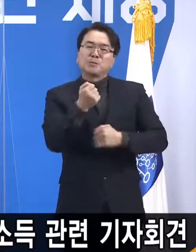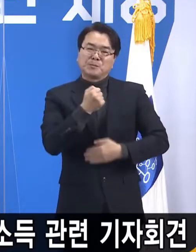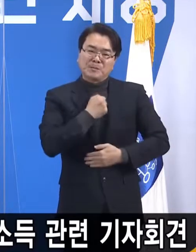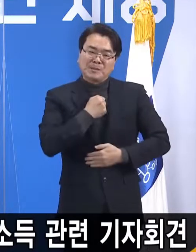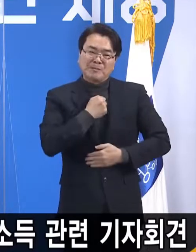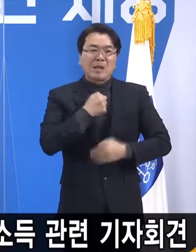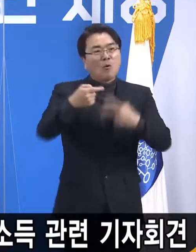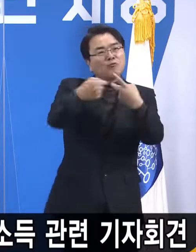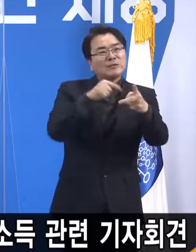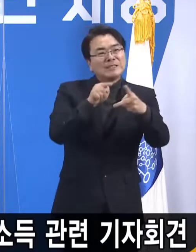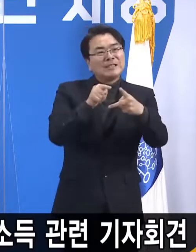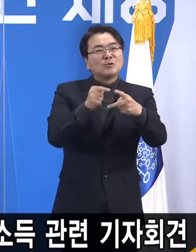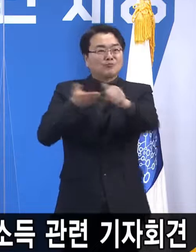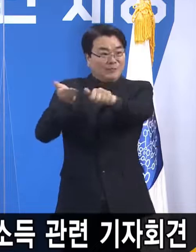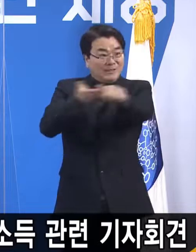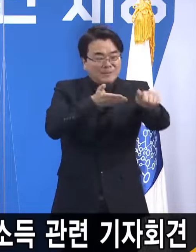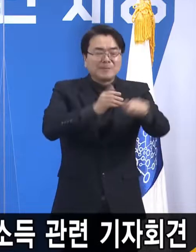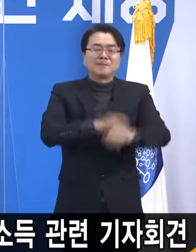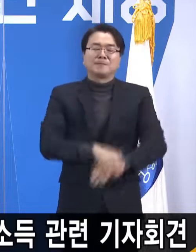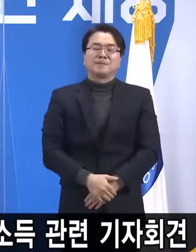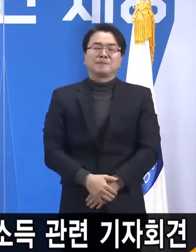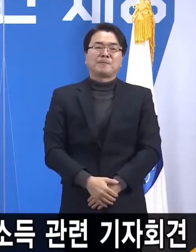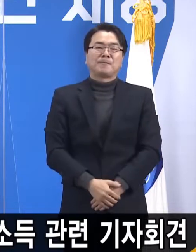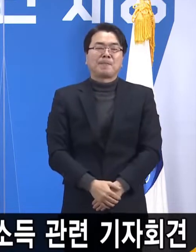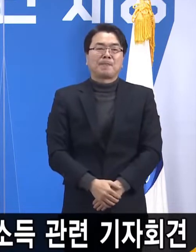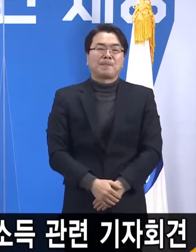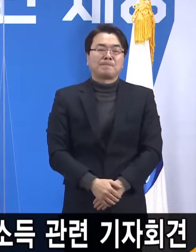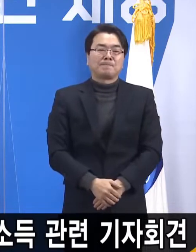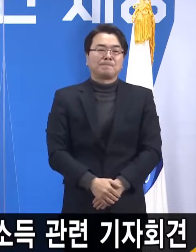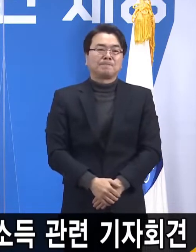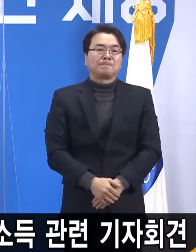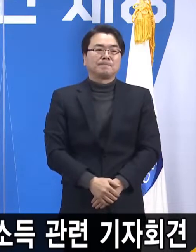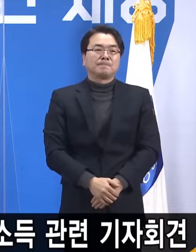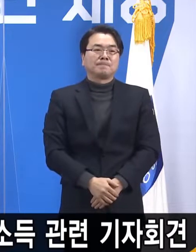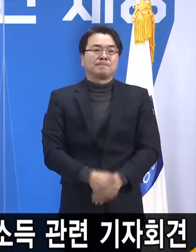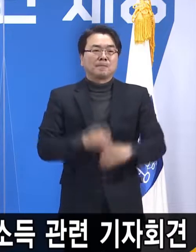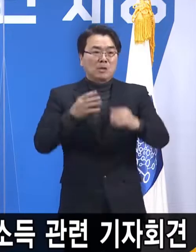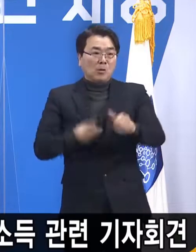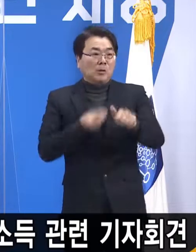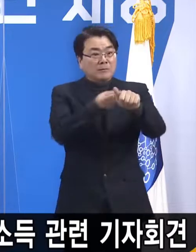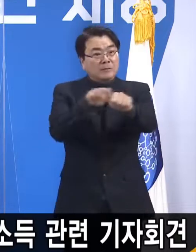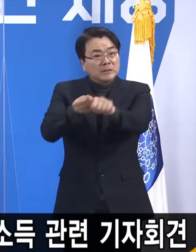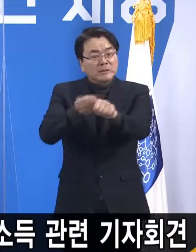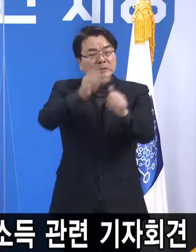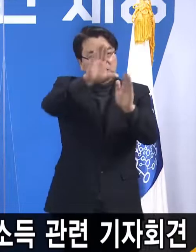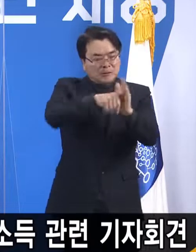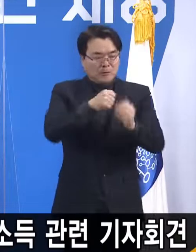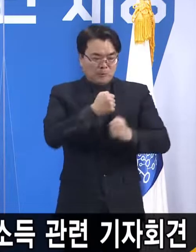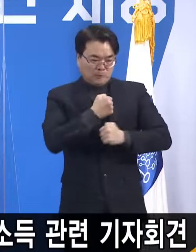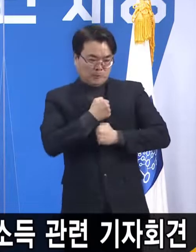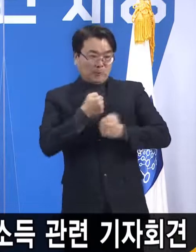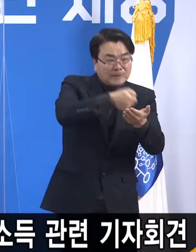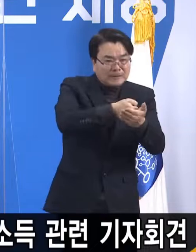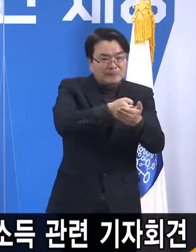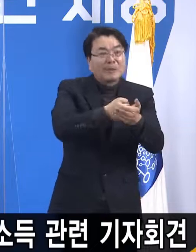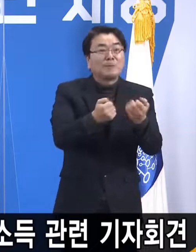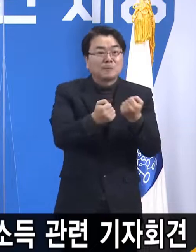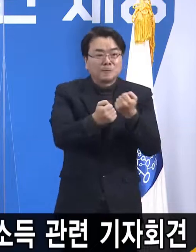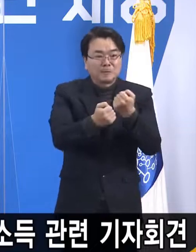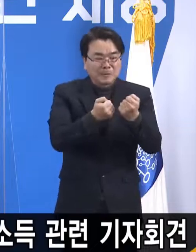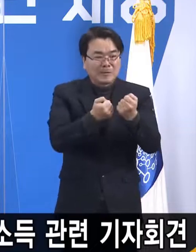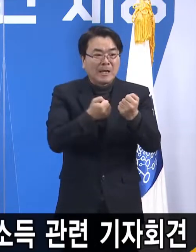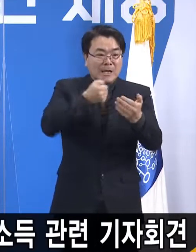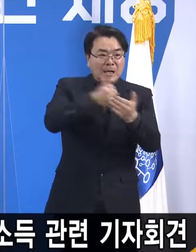이해를 해주시면 고맙겠습니다. 지급 시기를 신중히 결정하되 그러나 결정되는 대로 즉시